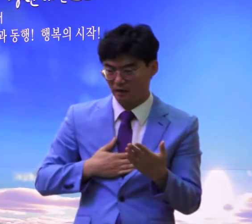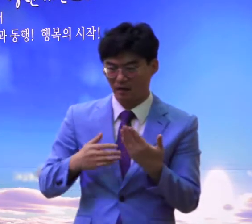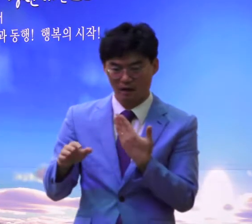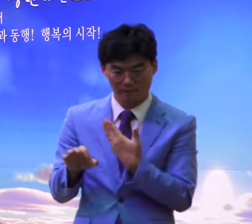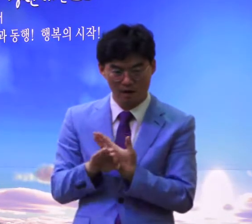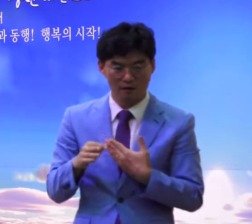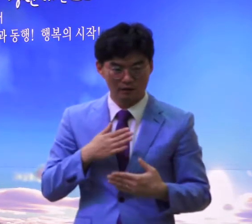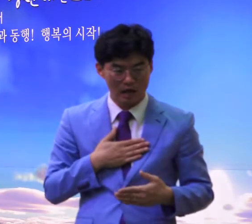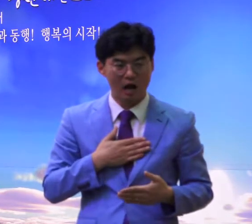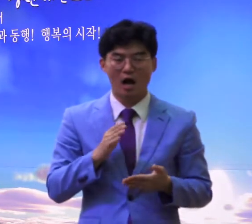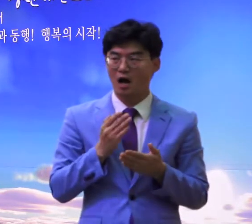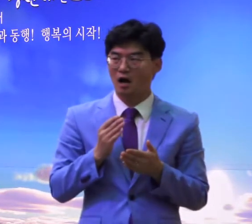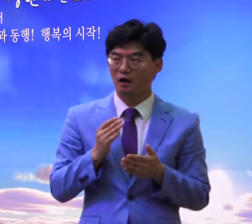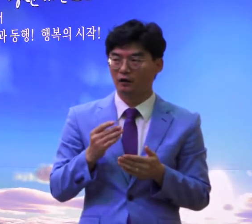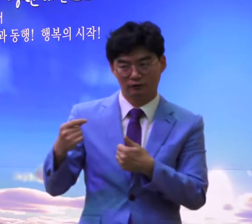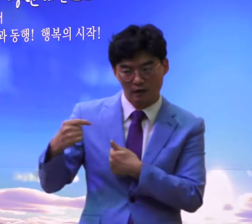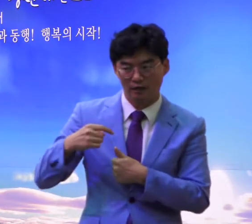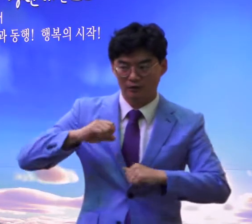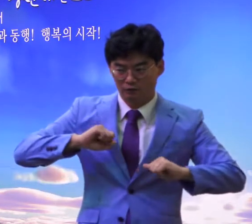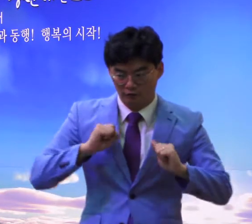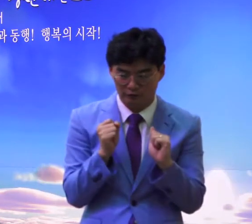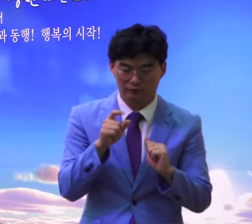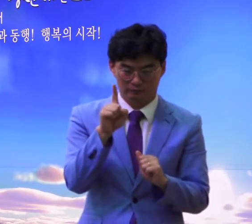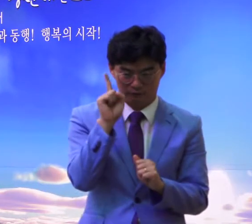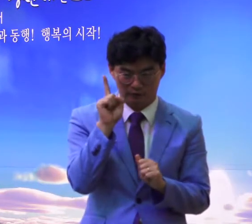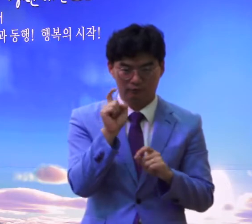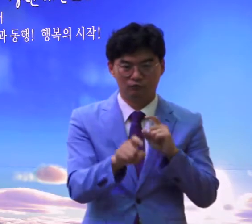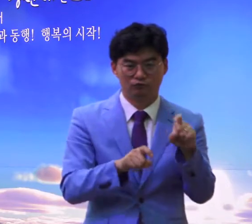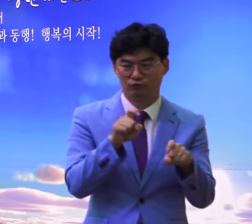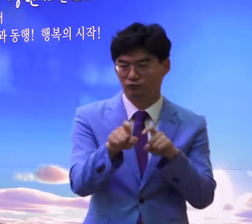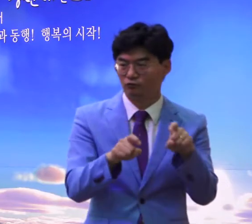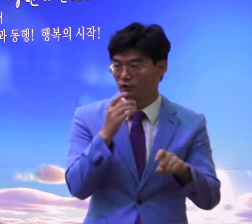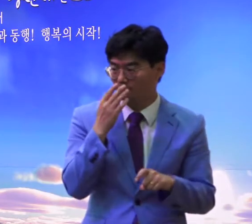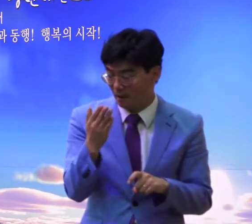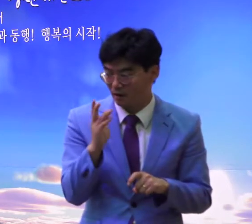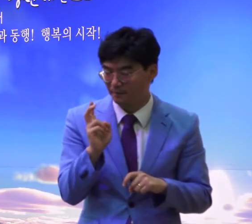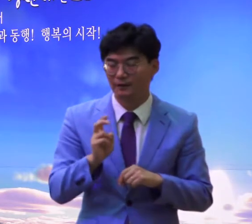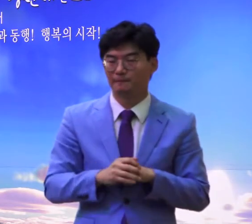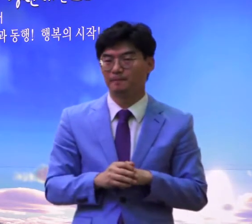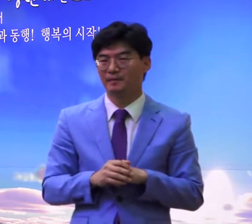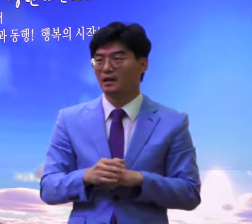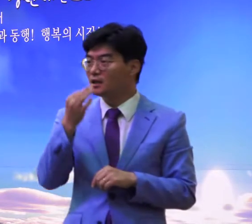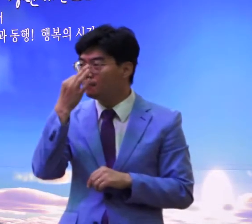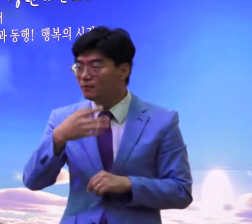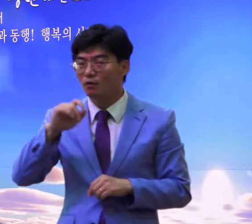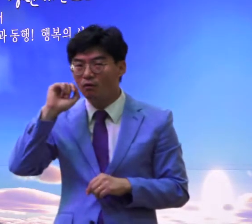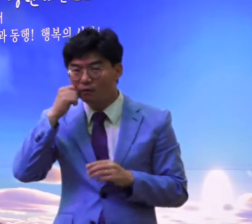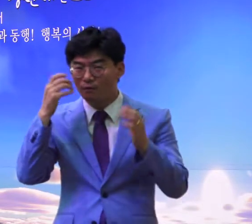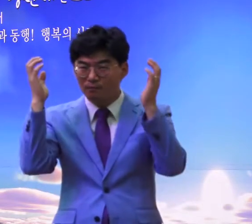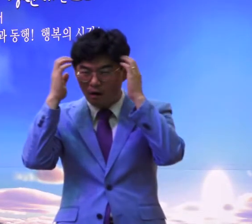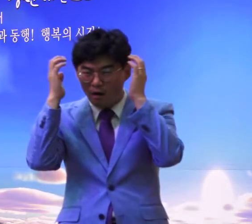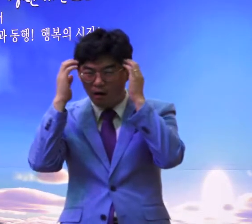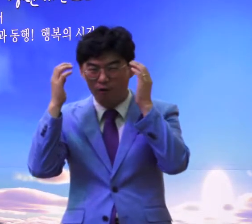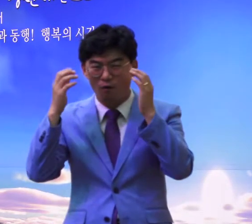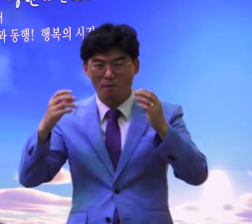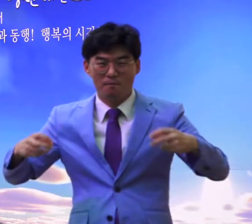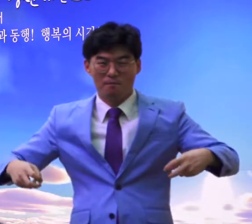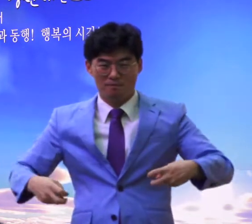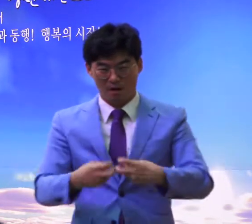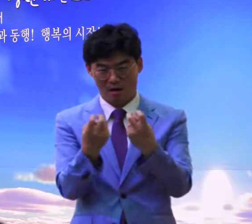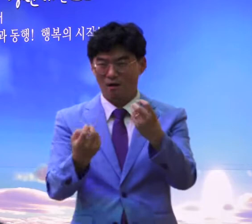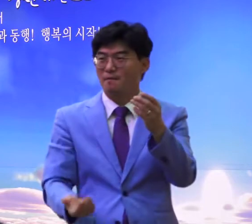변화가 일어날까 생각을 합니다. 정말 괴롭고 힘든 상황, 또 부위의 사고, 원치